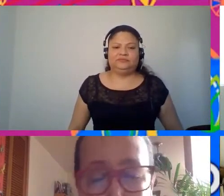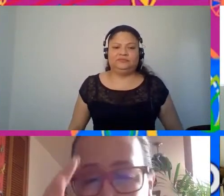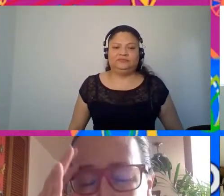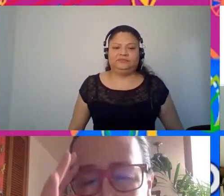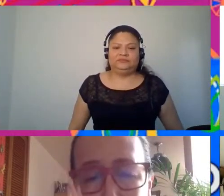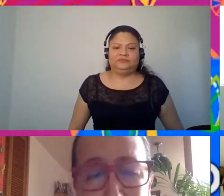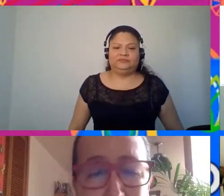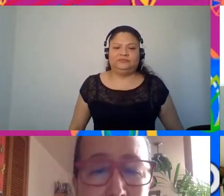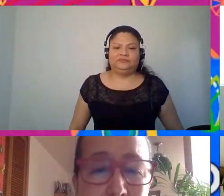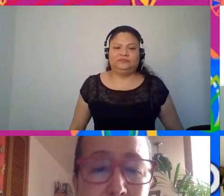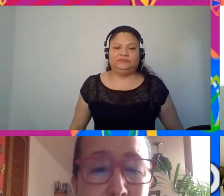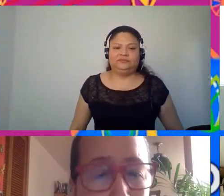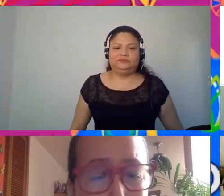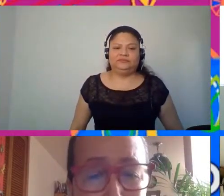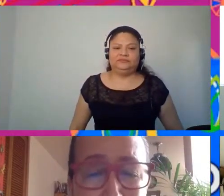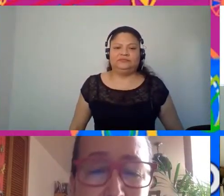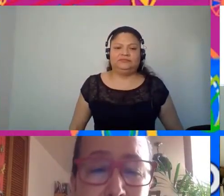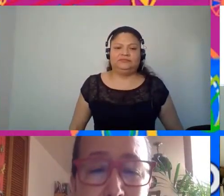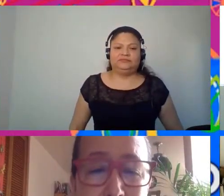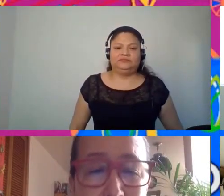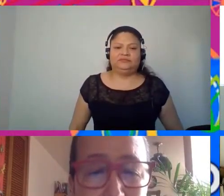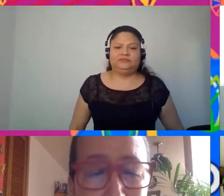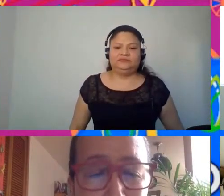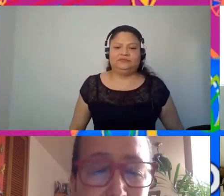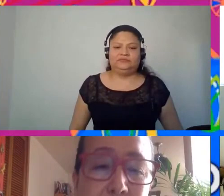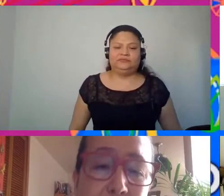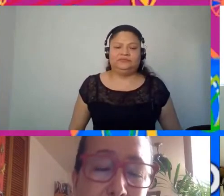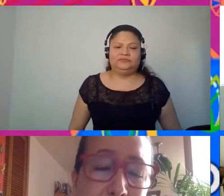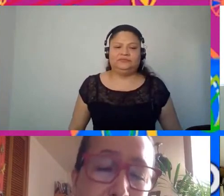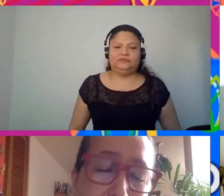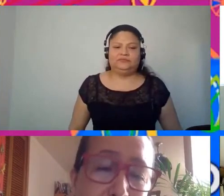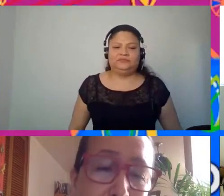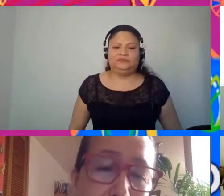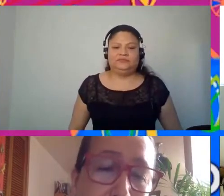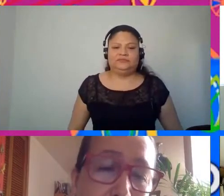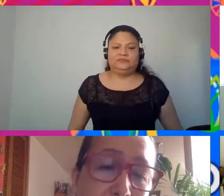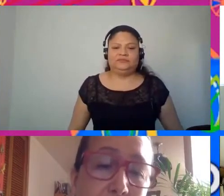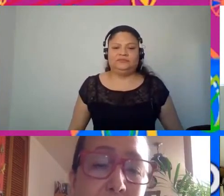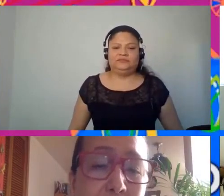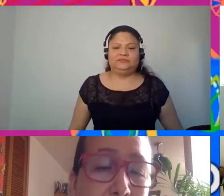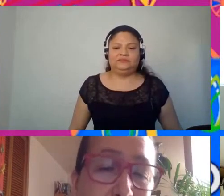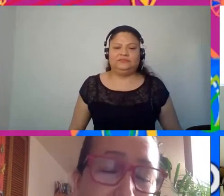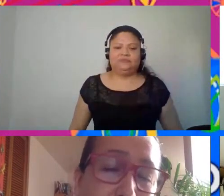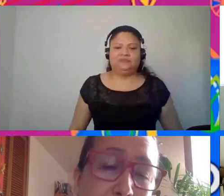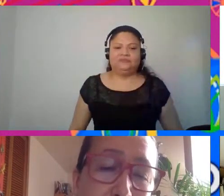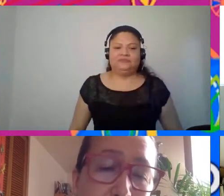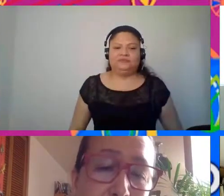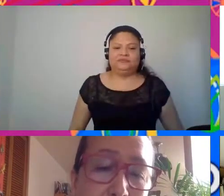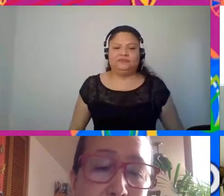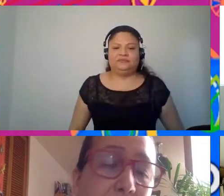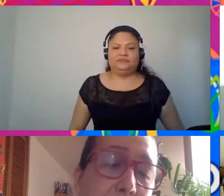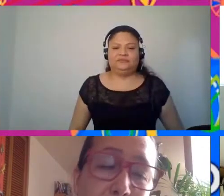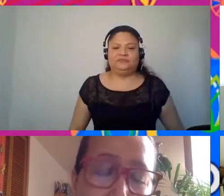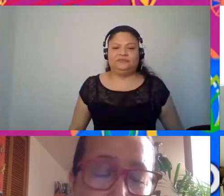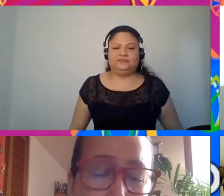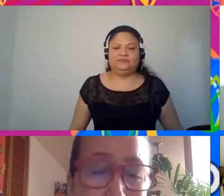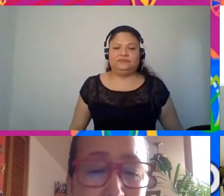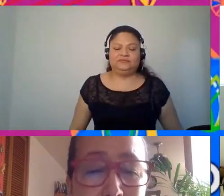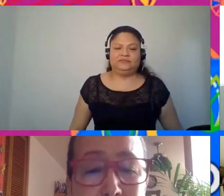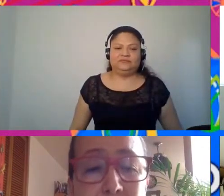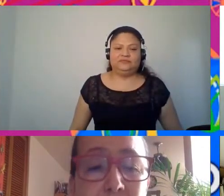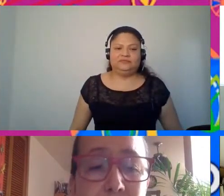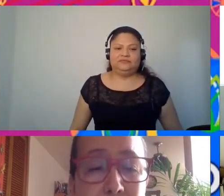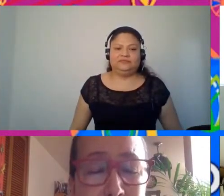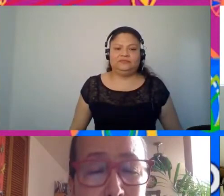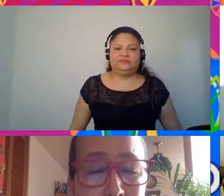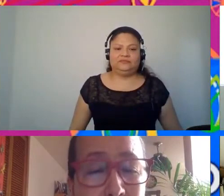recordarle a nuestro auditorio que hoy mismo, ahora a las 12, tenemos otro taller de braille y matemáticas, no se lo